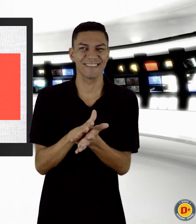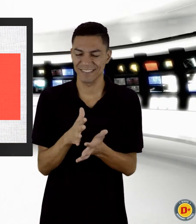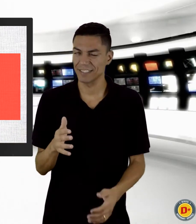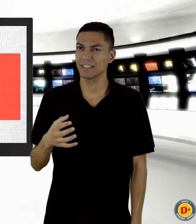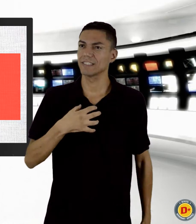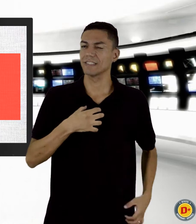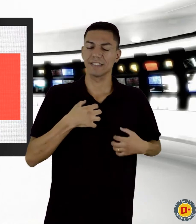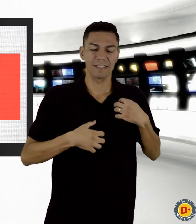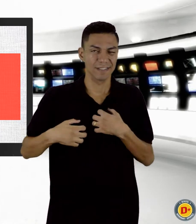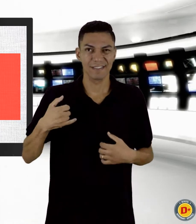grupo social dos 20 anos.